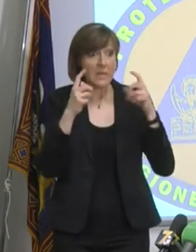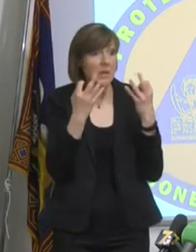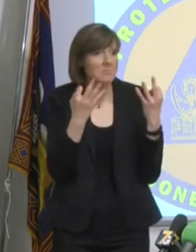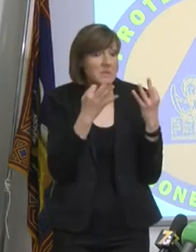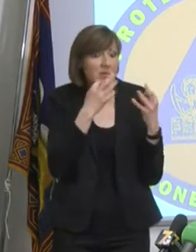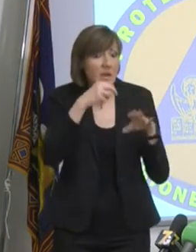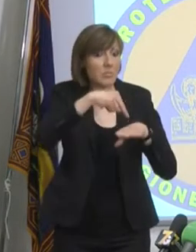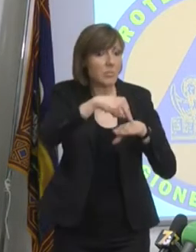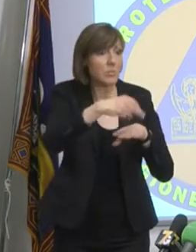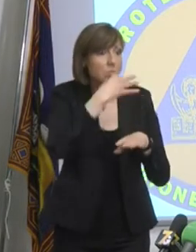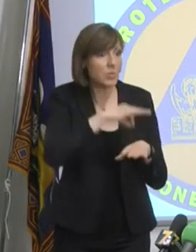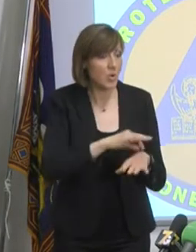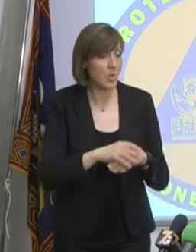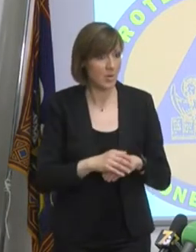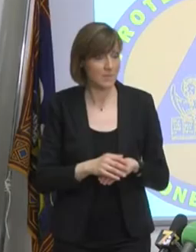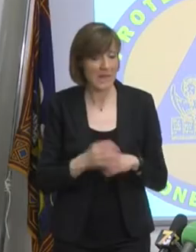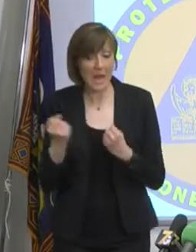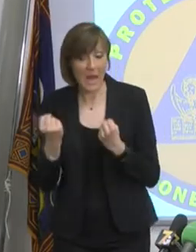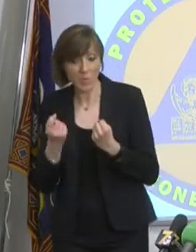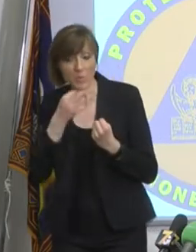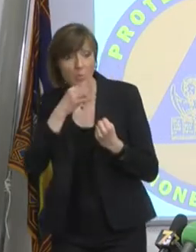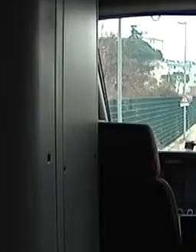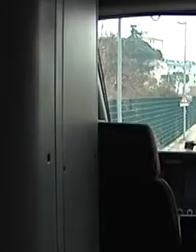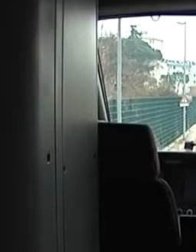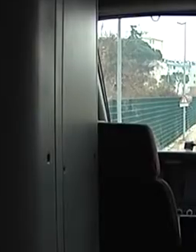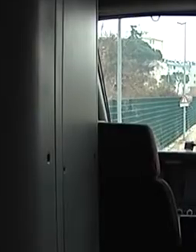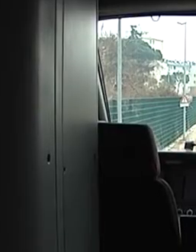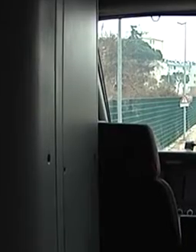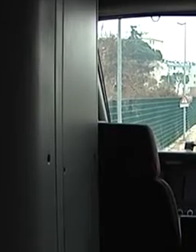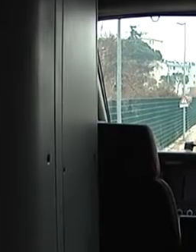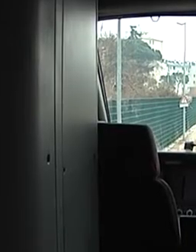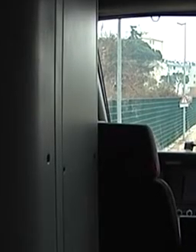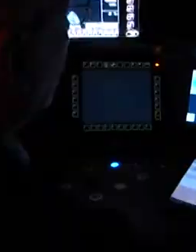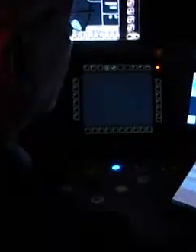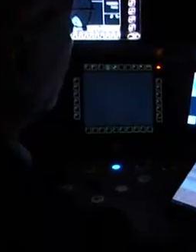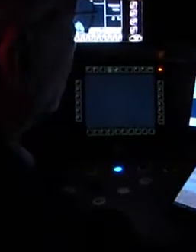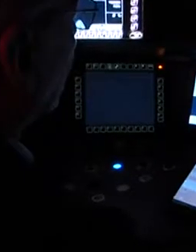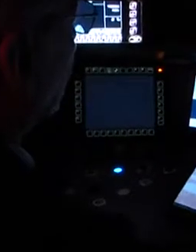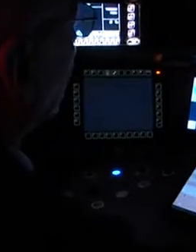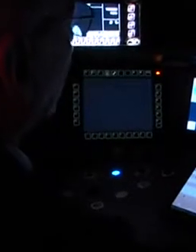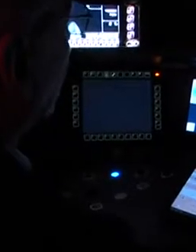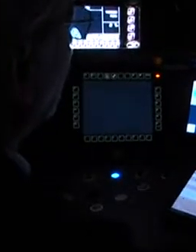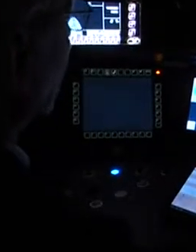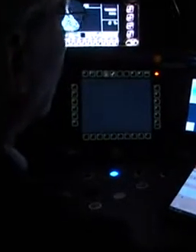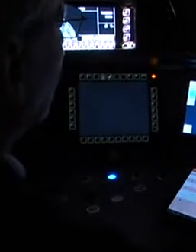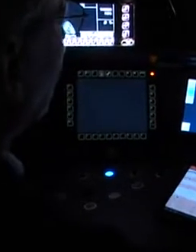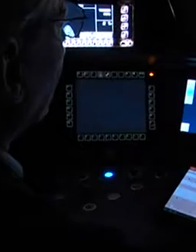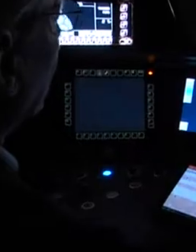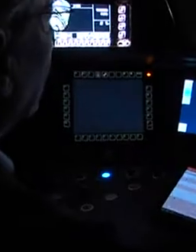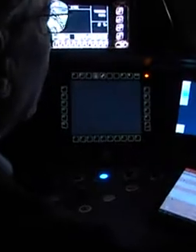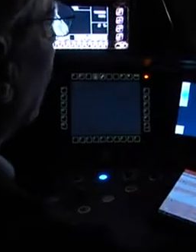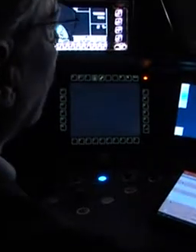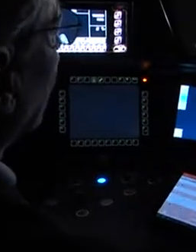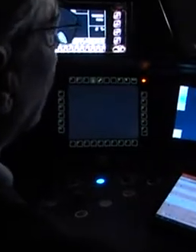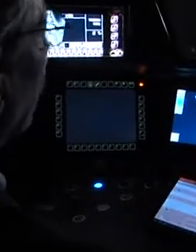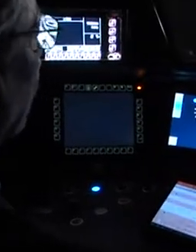fare. Ovvio che va portata la mascherina. Quello che per Zaia è l'ABC ora è diventato ordinanza. Dalla